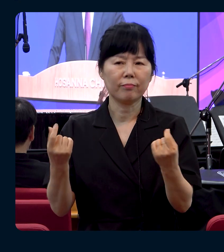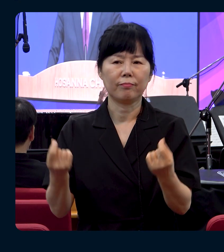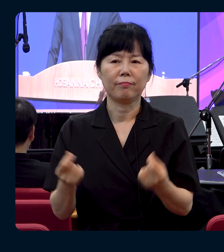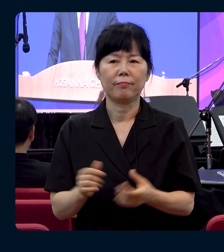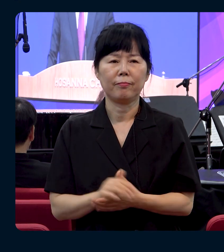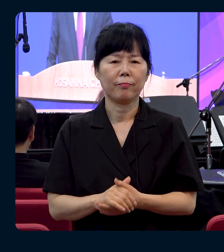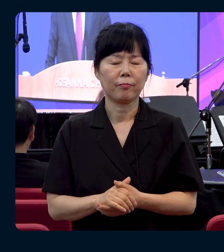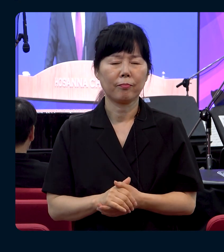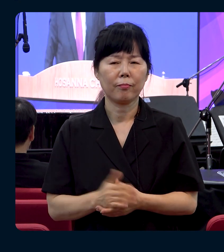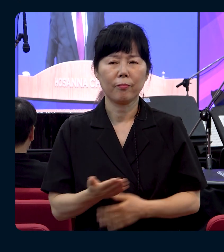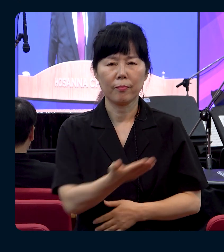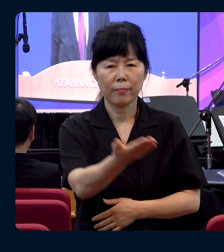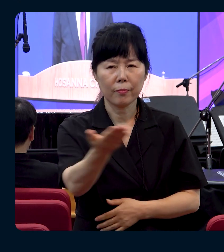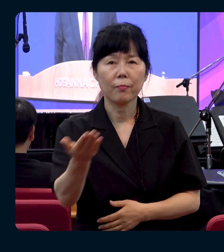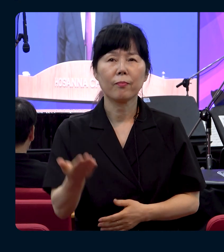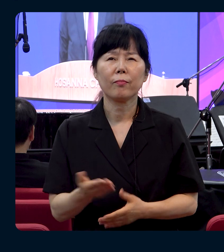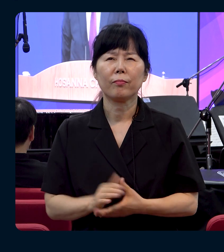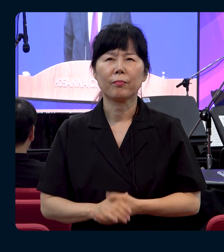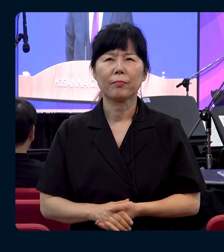여러분,